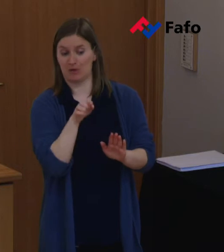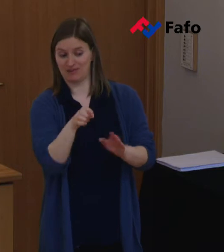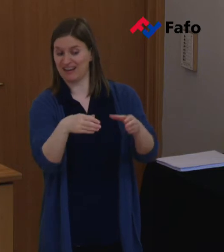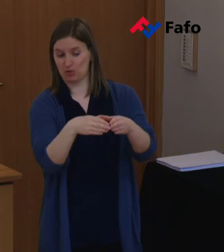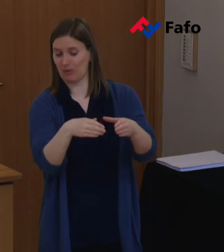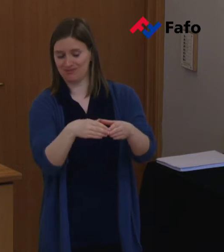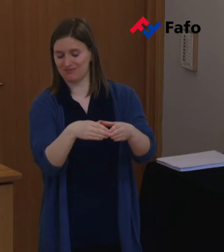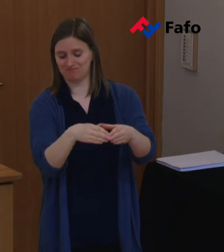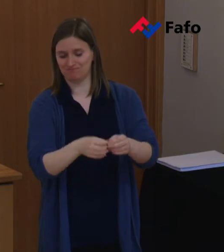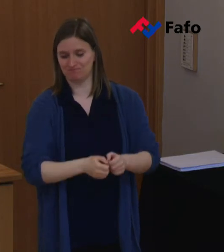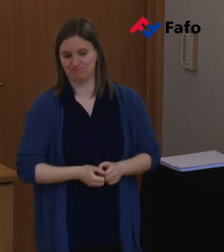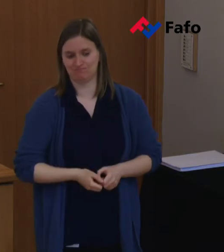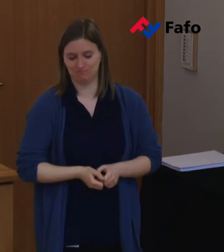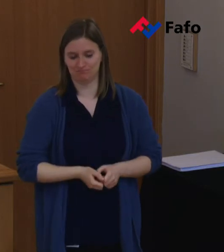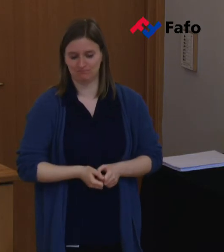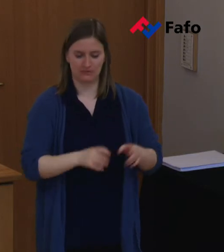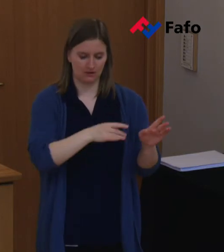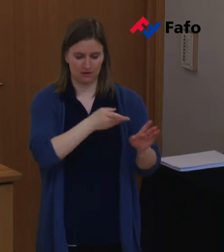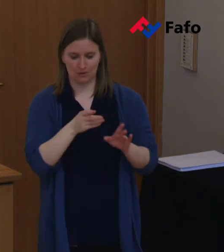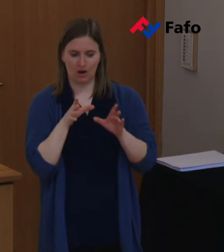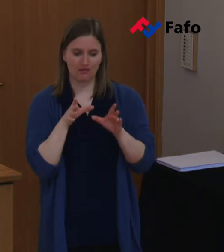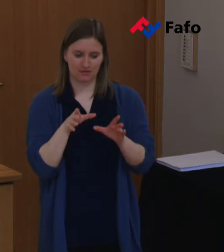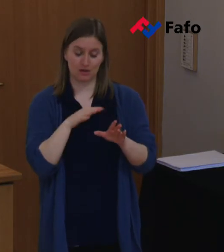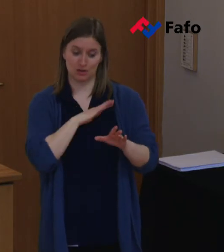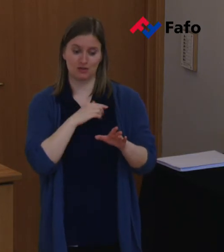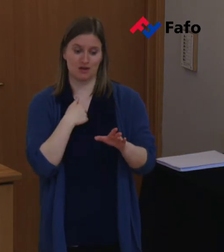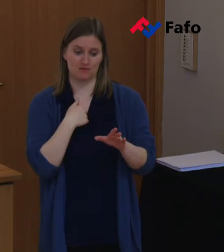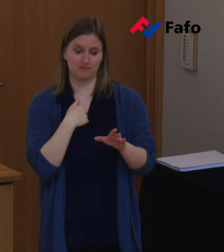denne gruppen her. Det andre er jo, synes jeg,